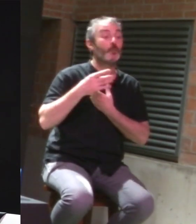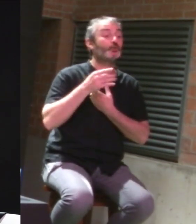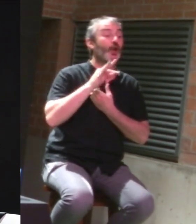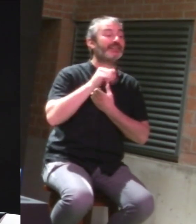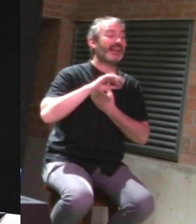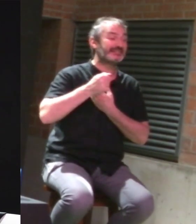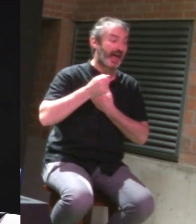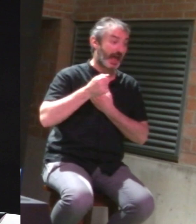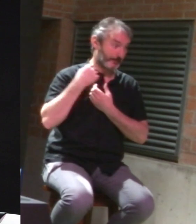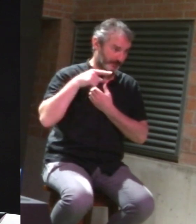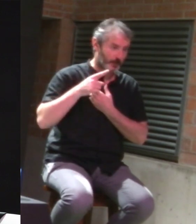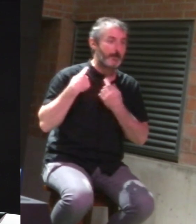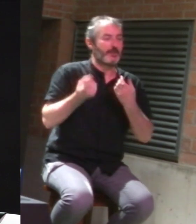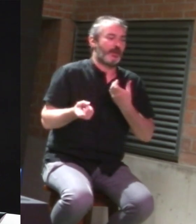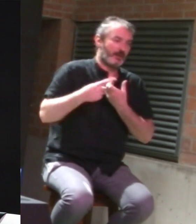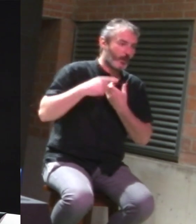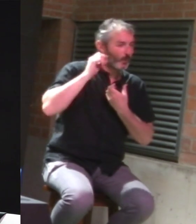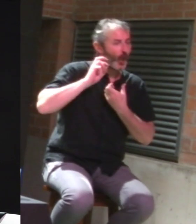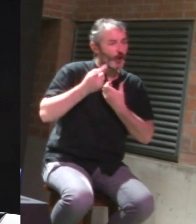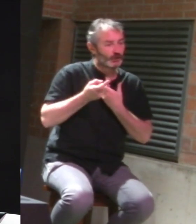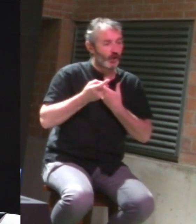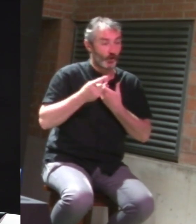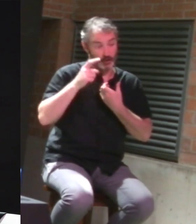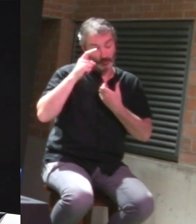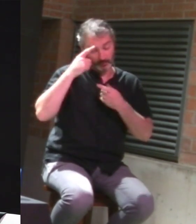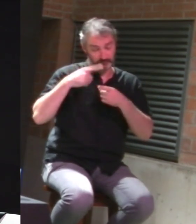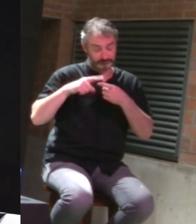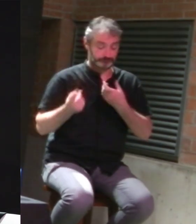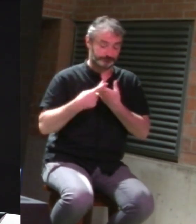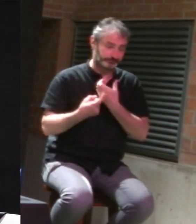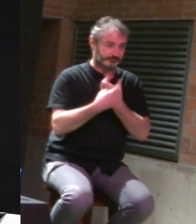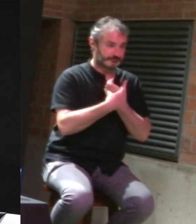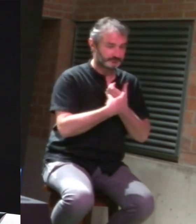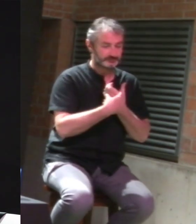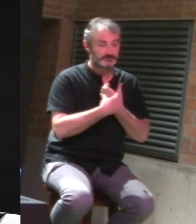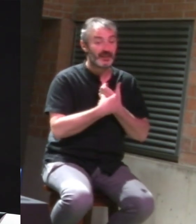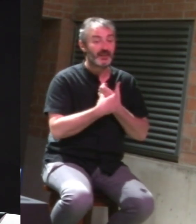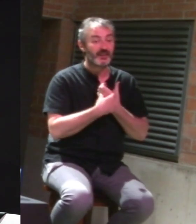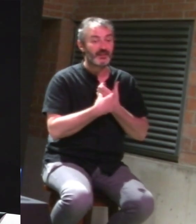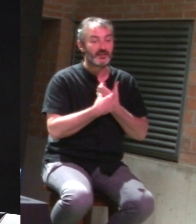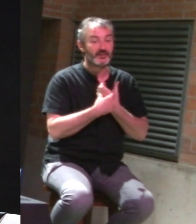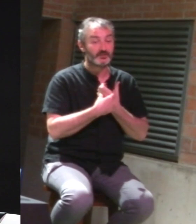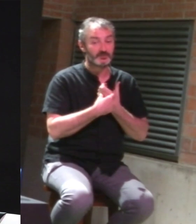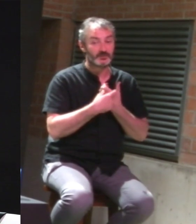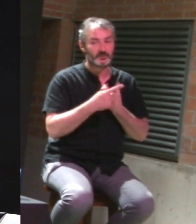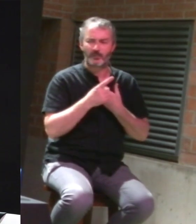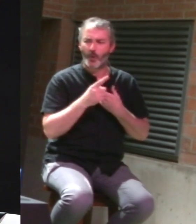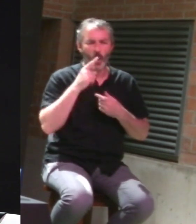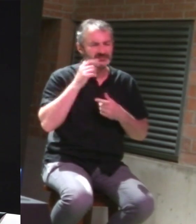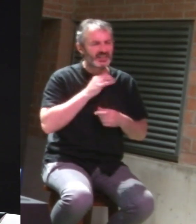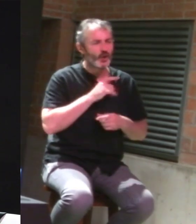Teresa Claramunt, la Lope de Ayala, la Rodent Sàrrega, el Llunes i Pujals, o sigui, el Tàrria de Del Mármol, que era